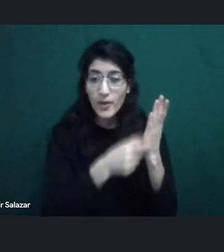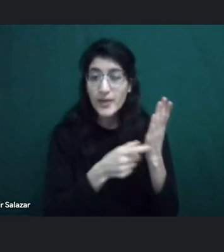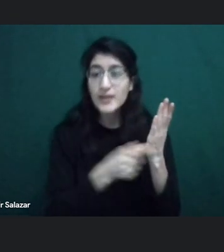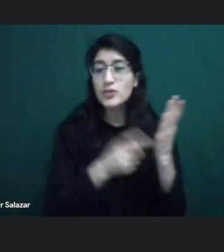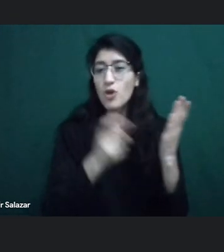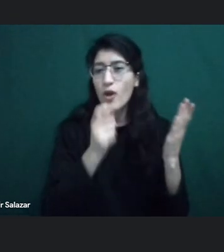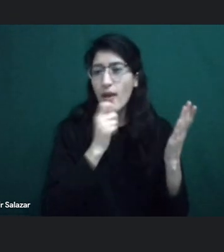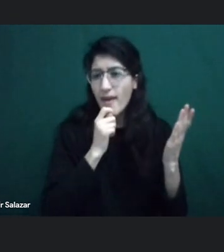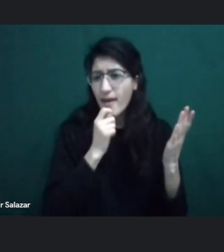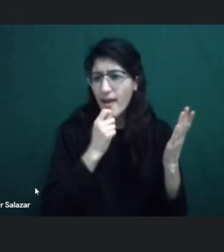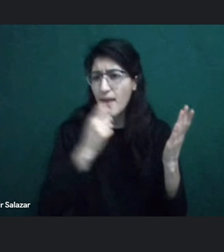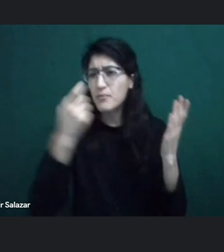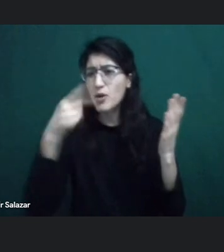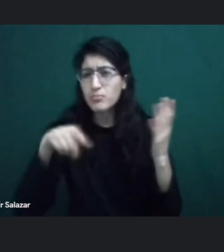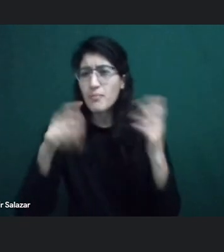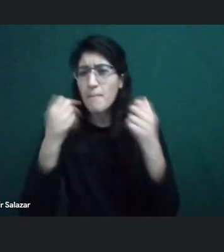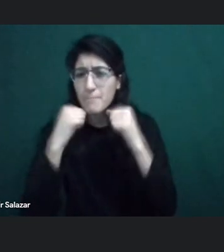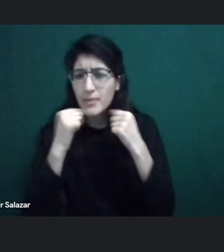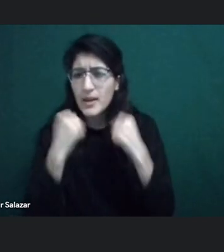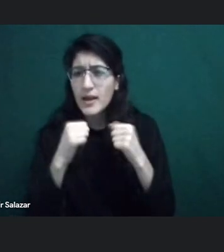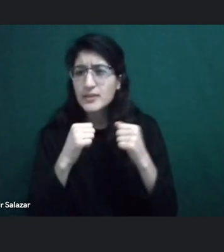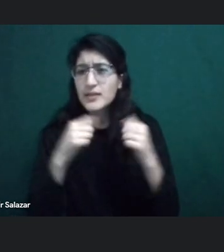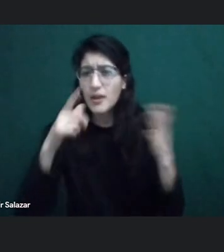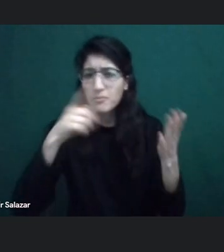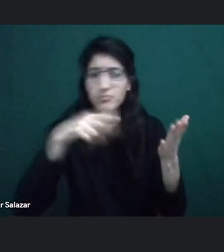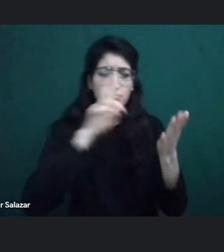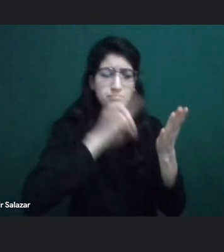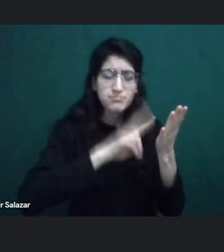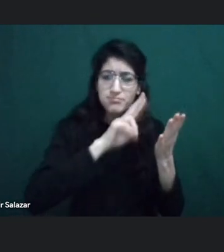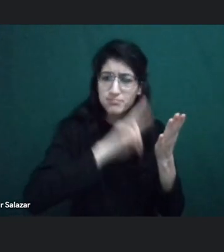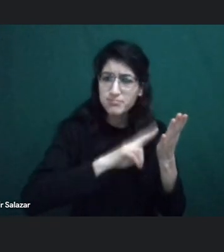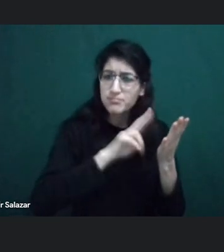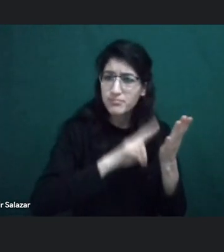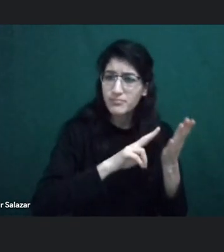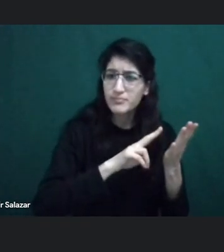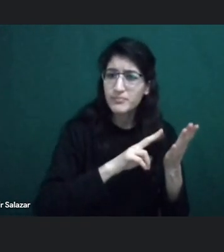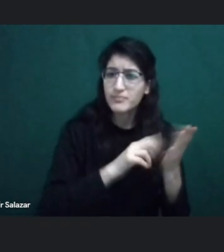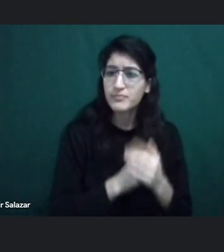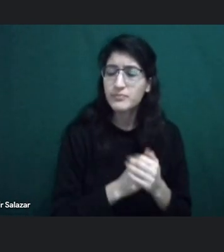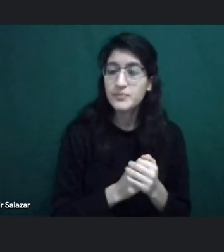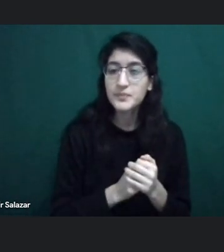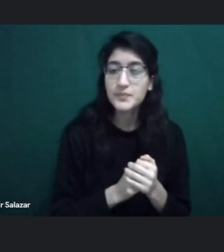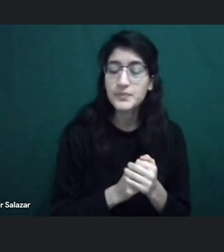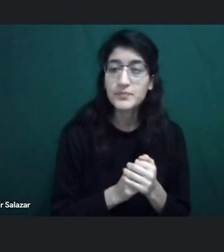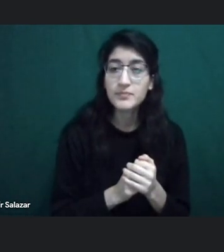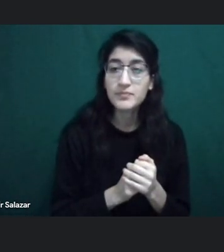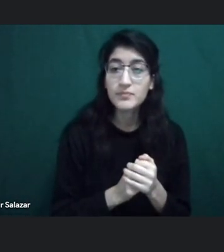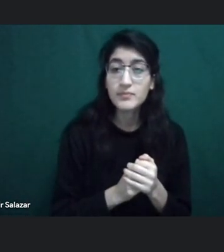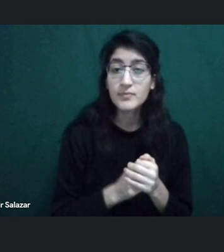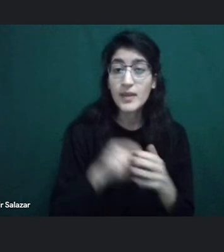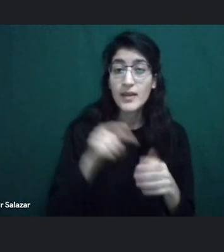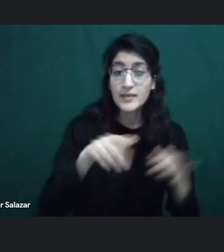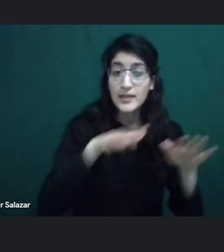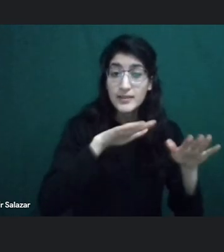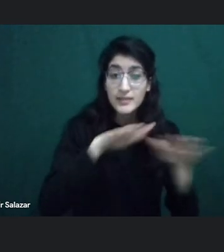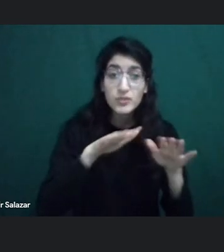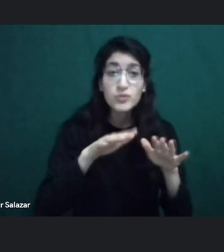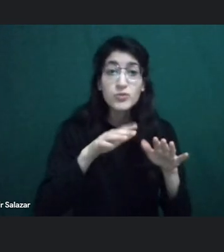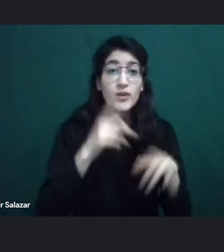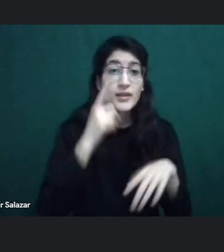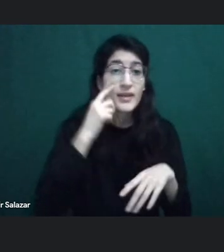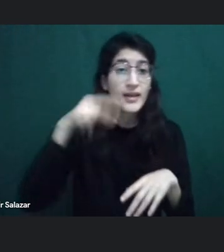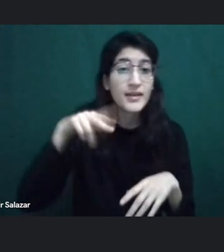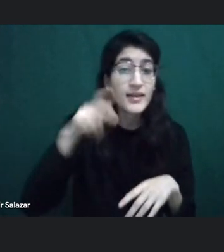verlo detalladamente. Muchos de estos casos, les repito, los vimos en la premodificación y en